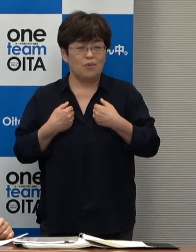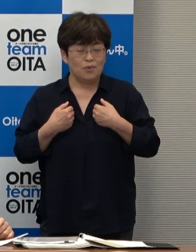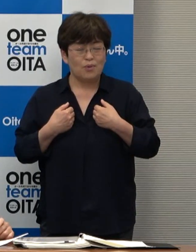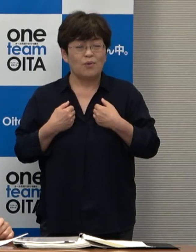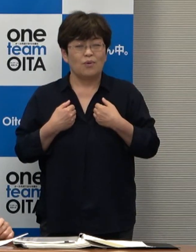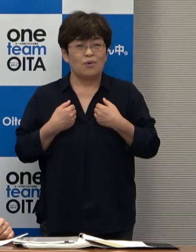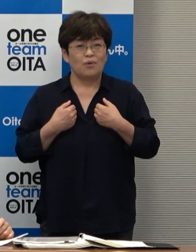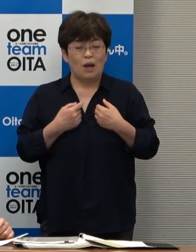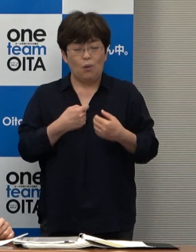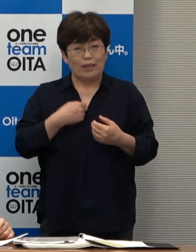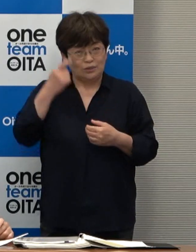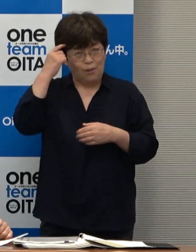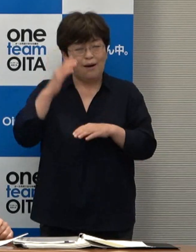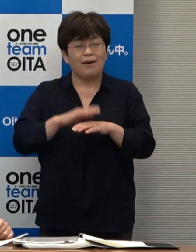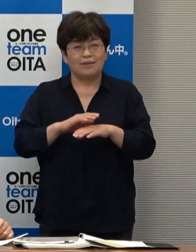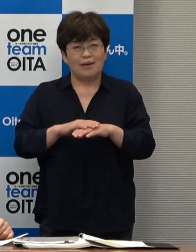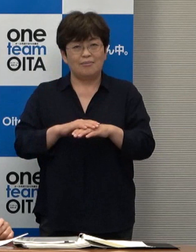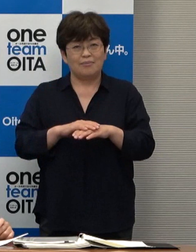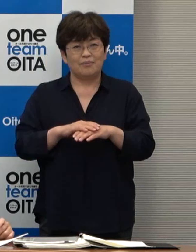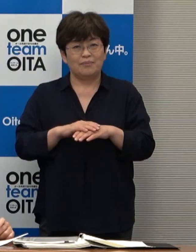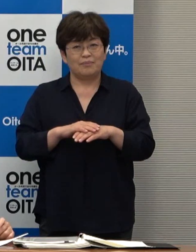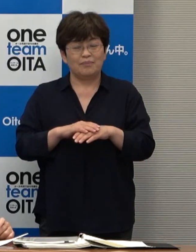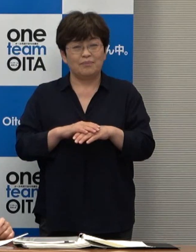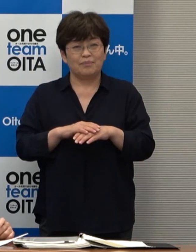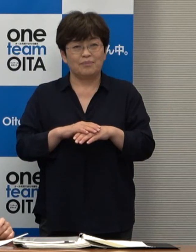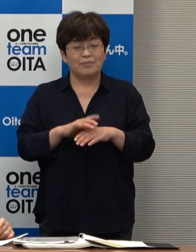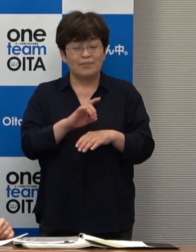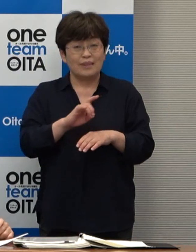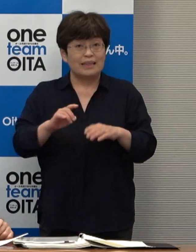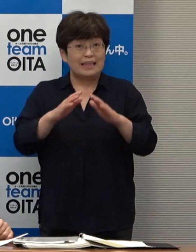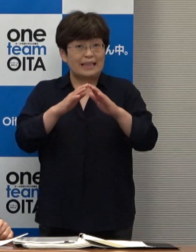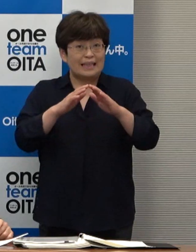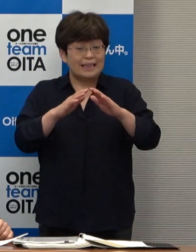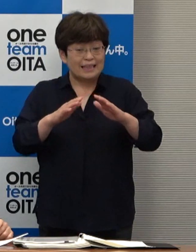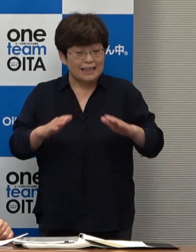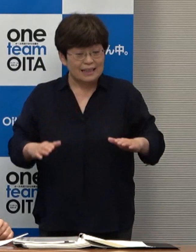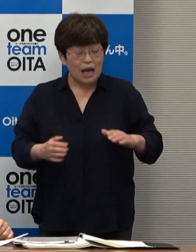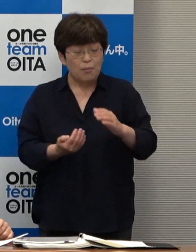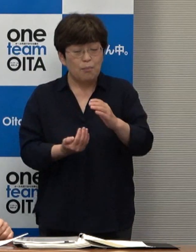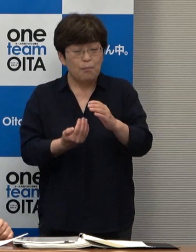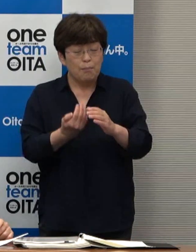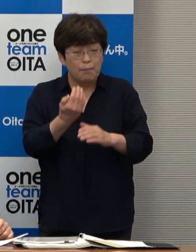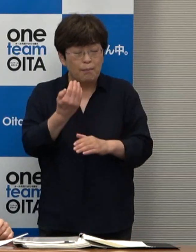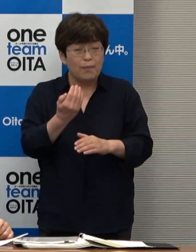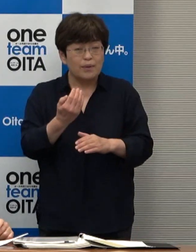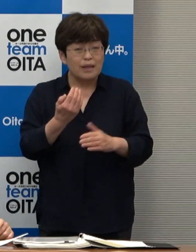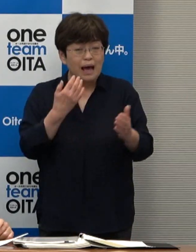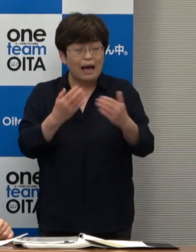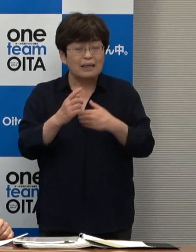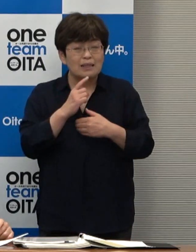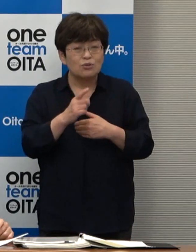ので議会を通らないとはっきりしたことは言えませんけれども